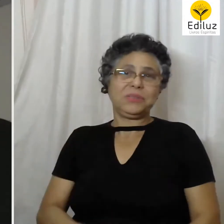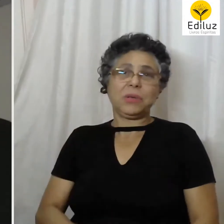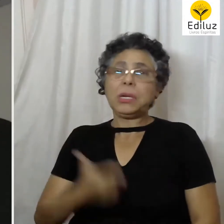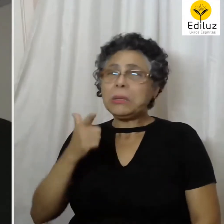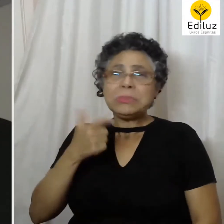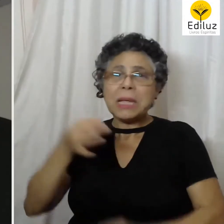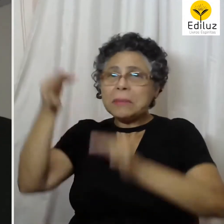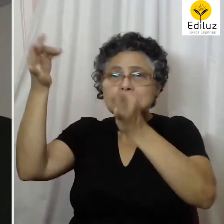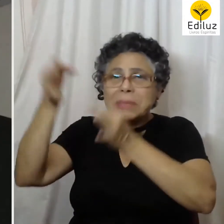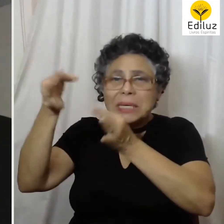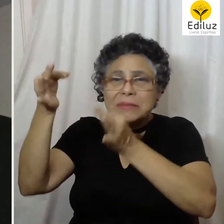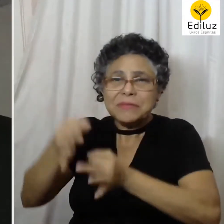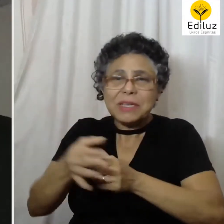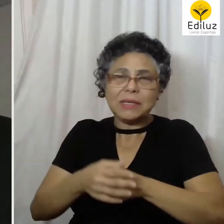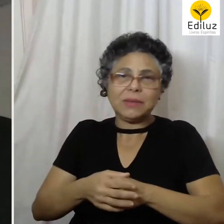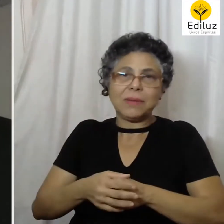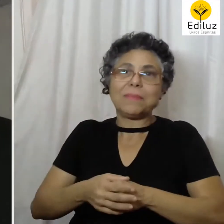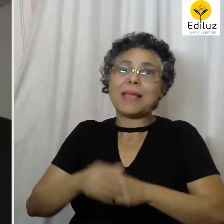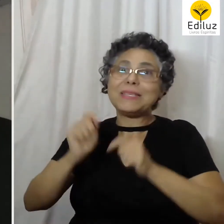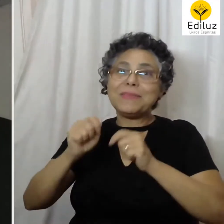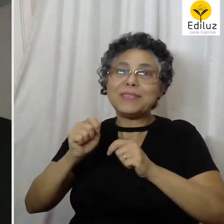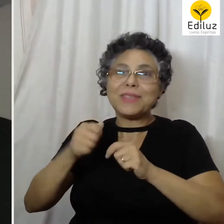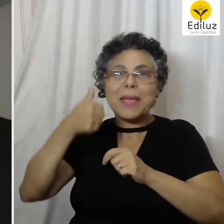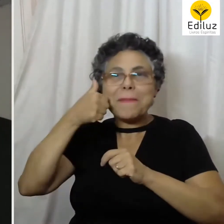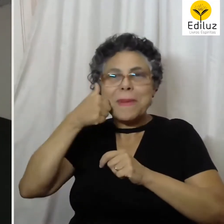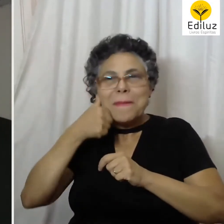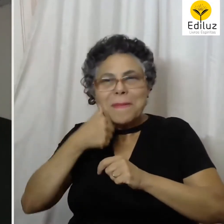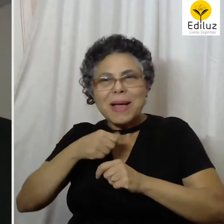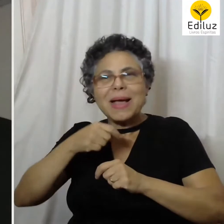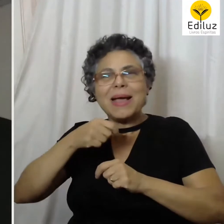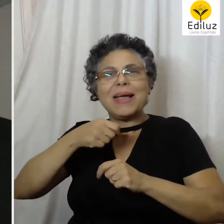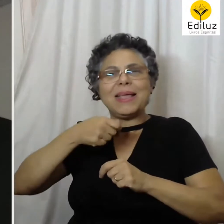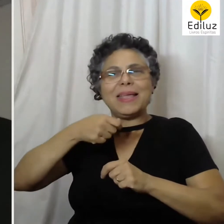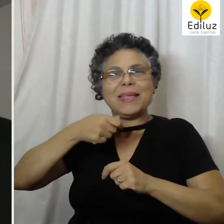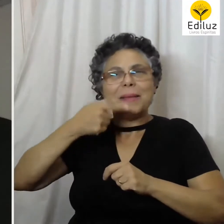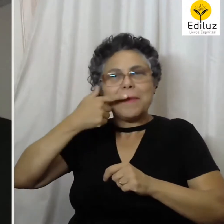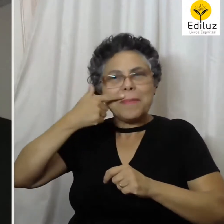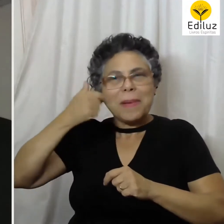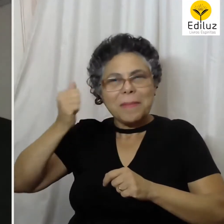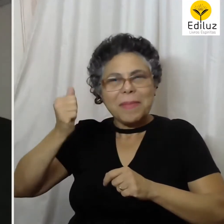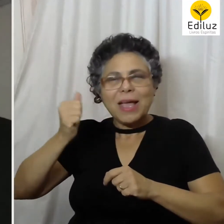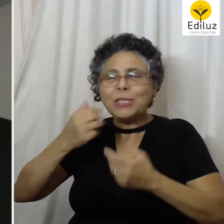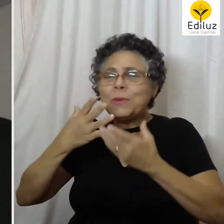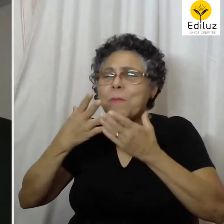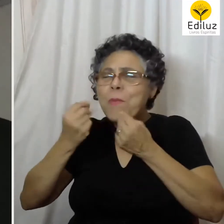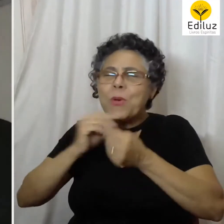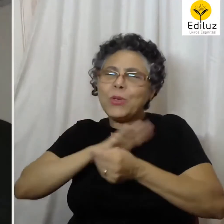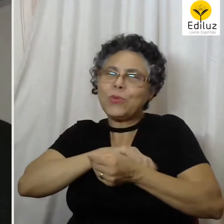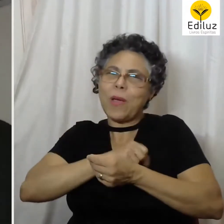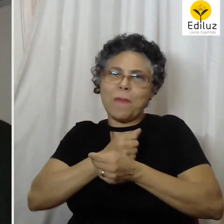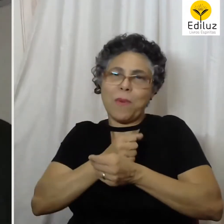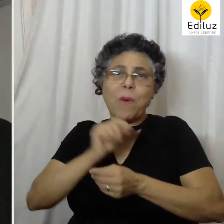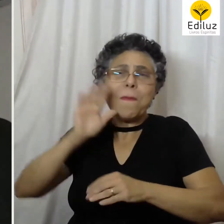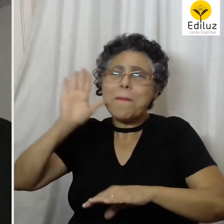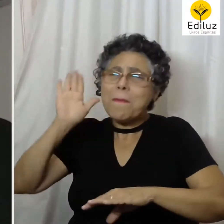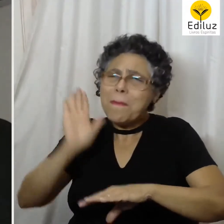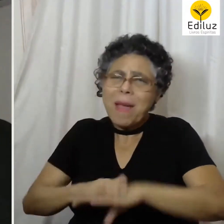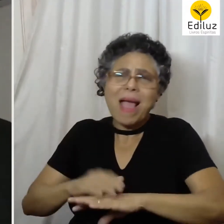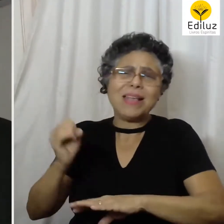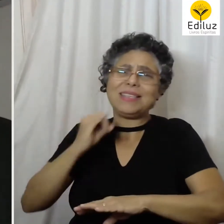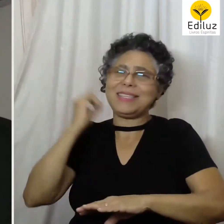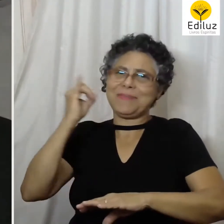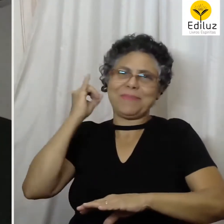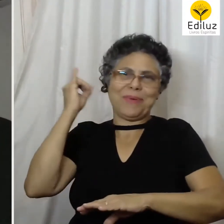eles precisam de pais amorosos, porque o amor basta. O amor, ele permite